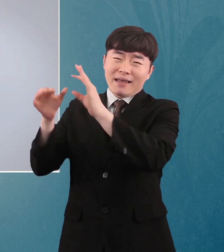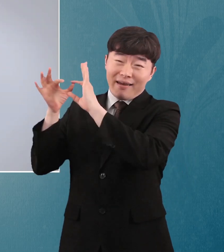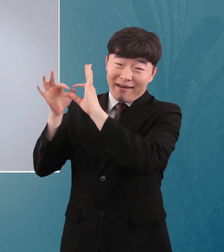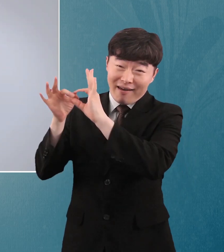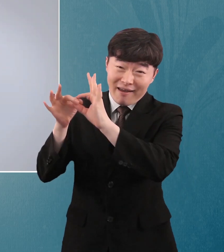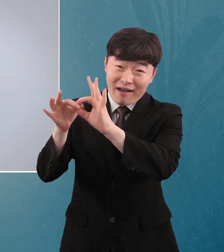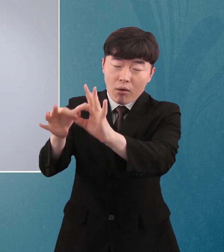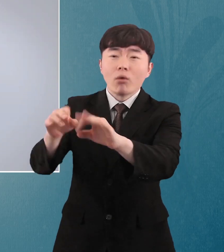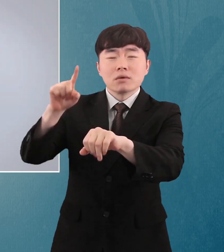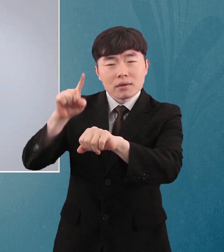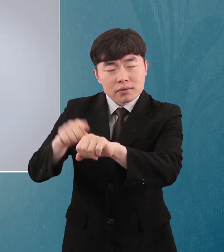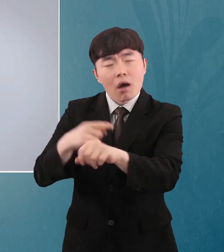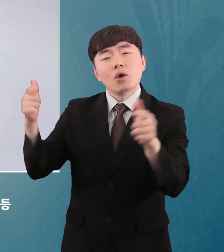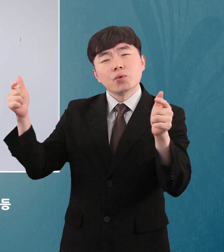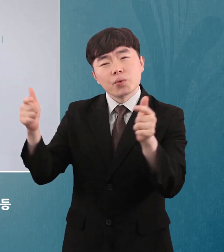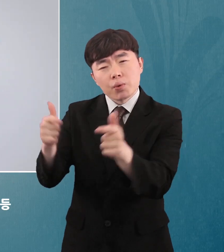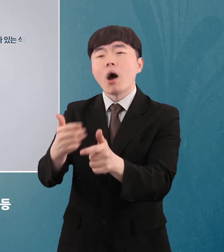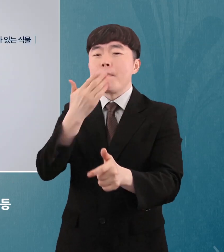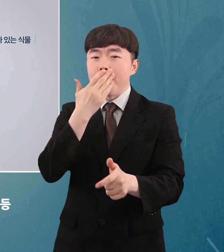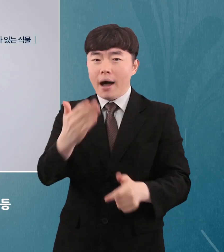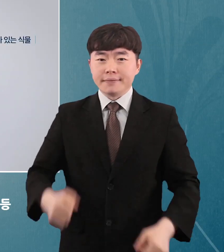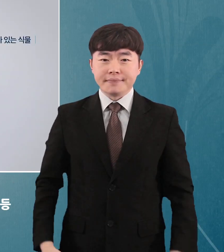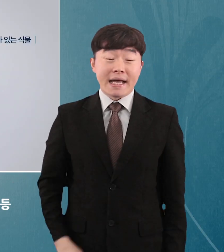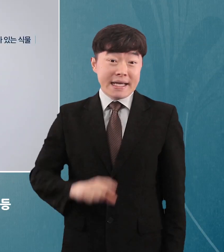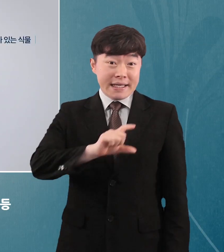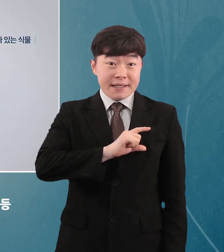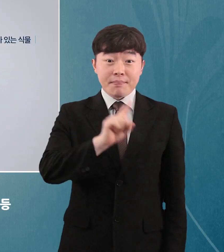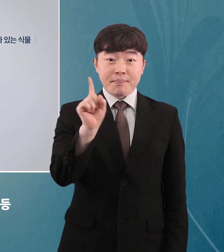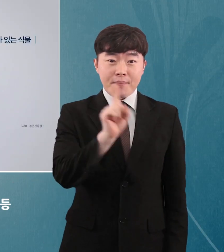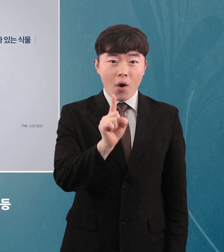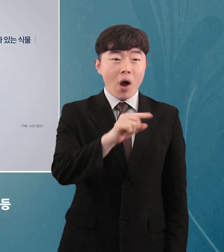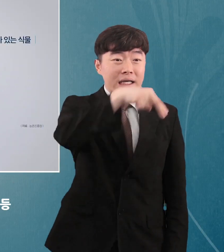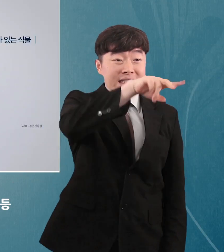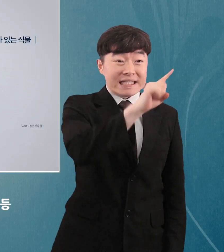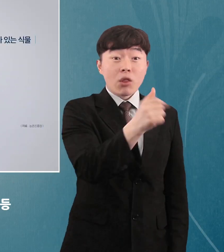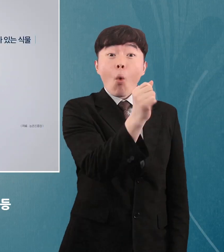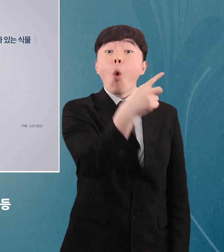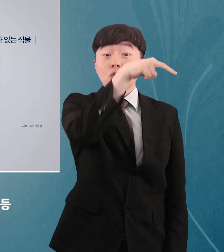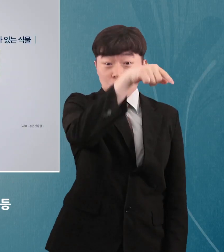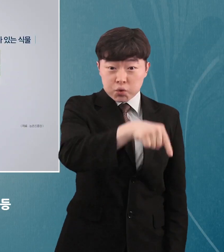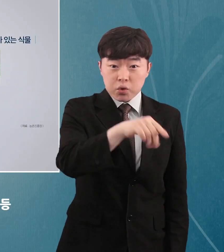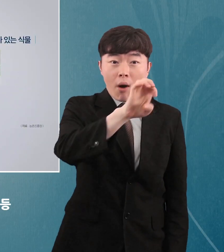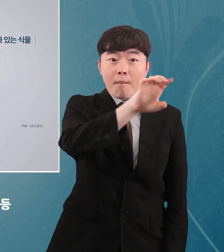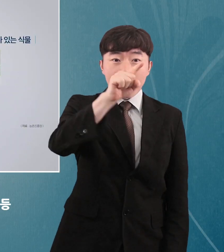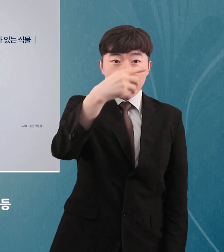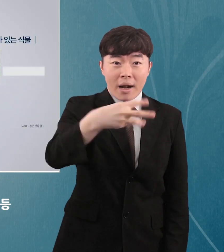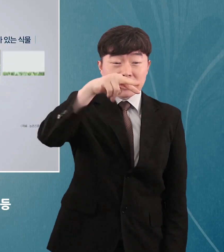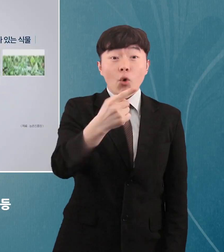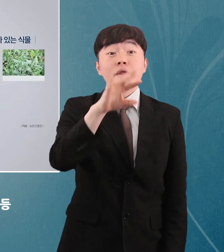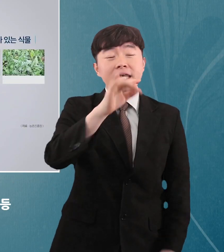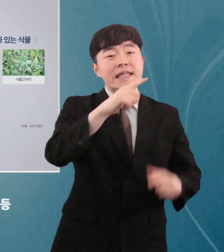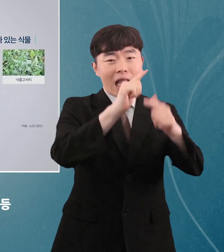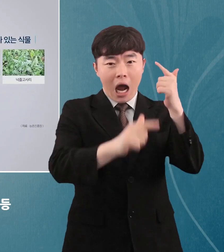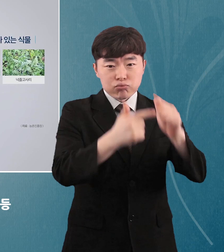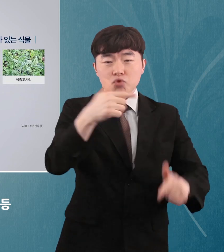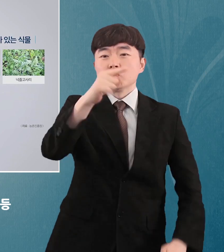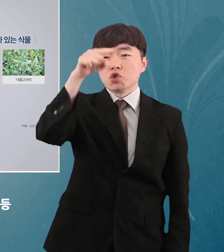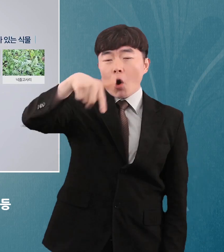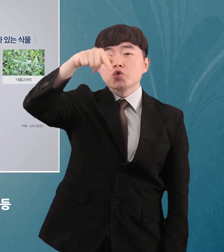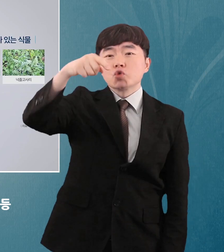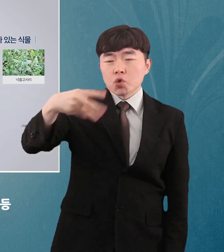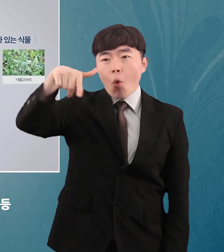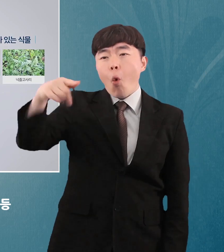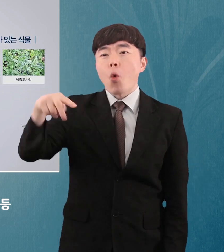개선에 효과가 있다고 알려져 있습니다. 자생식물 중에는 산호수, 팔손이나무, 넉줄 고사리